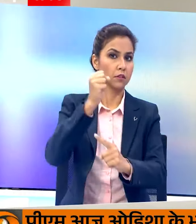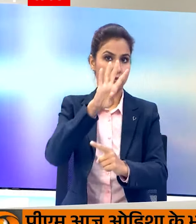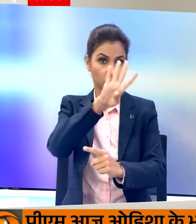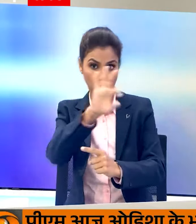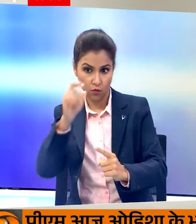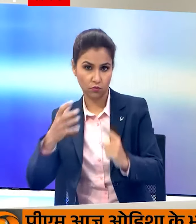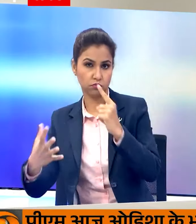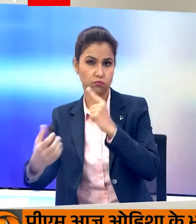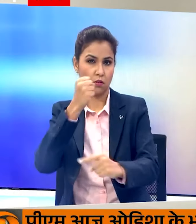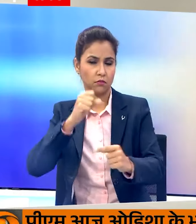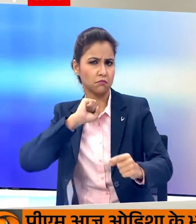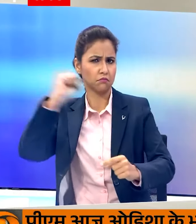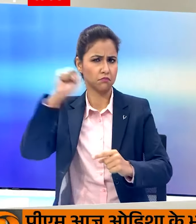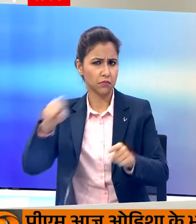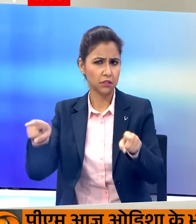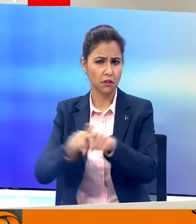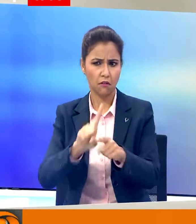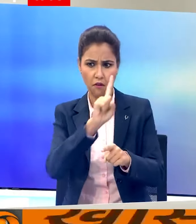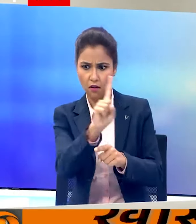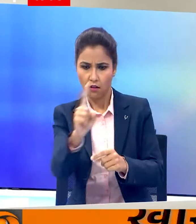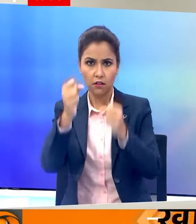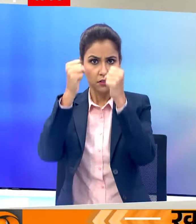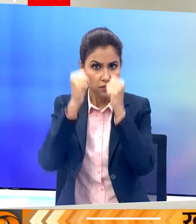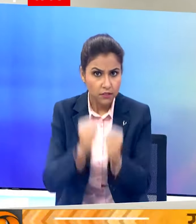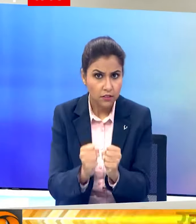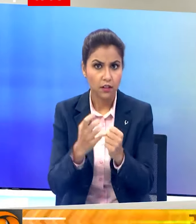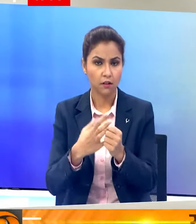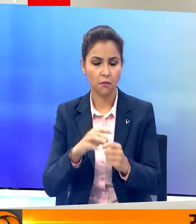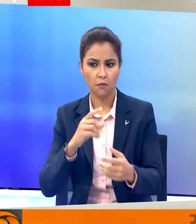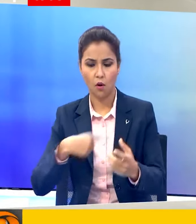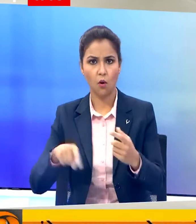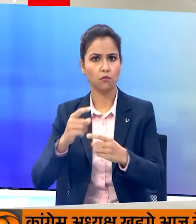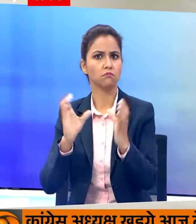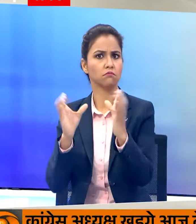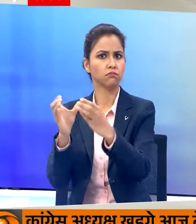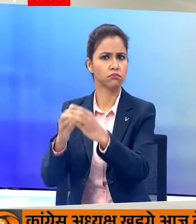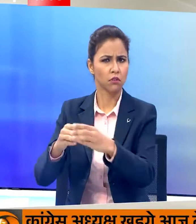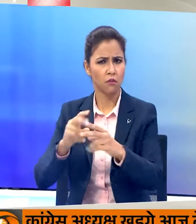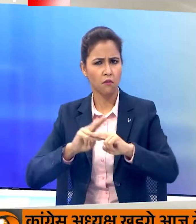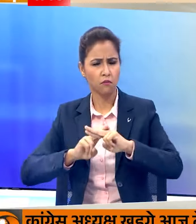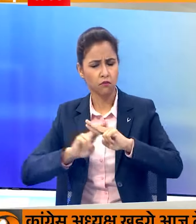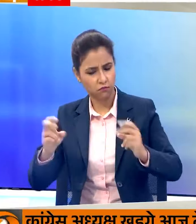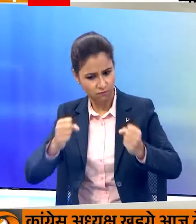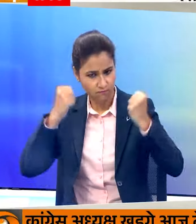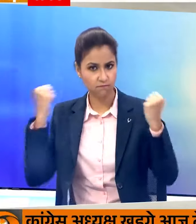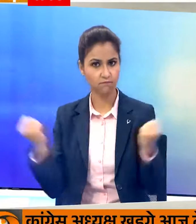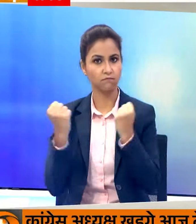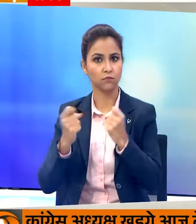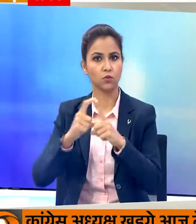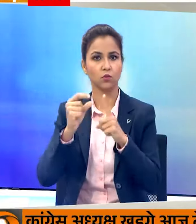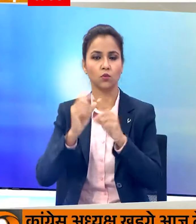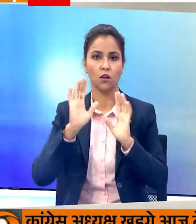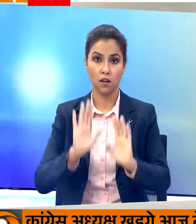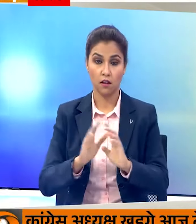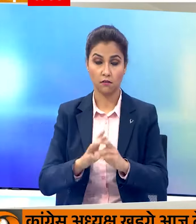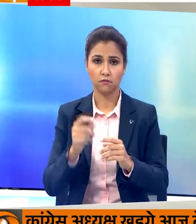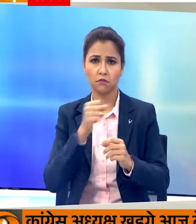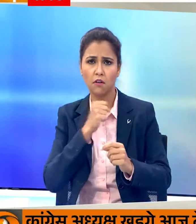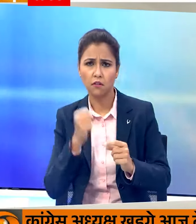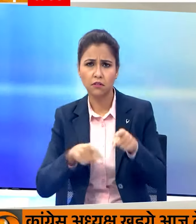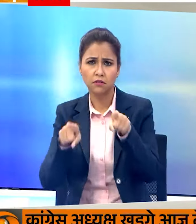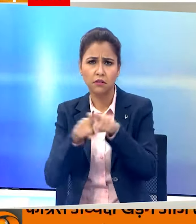पार के नारे के साथ एक-एक सीट को जीतने के लिए पार्टी के सभी दिग्गज नेताओं ने पूरी ताकत झुकती है वरिष्ठ